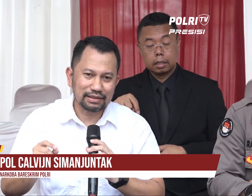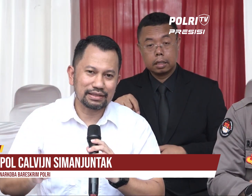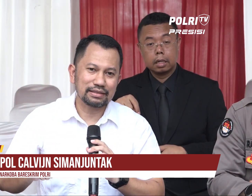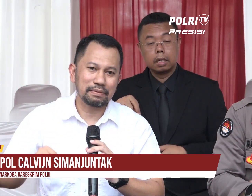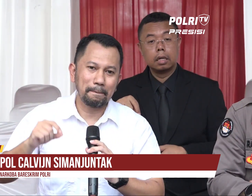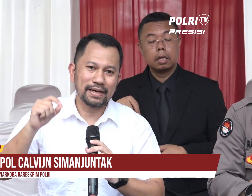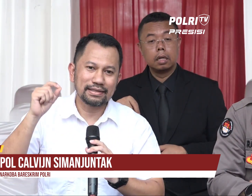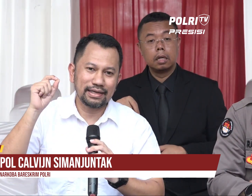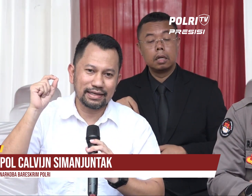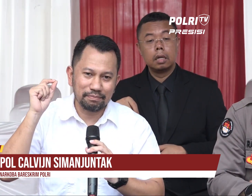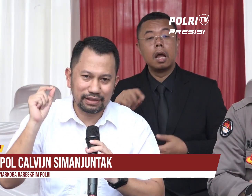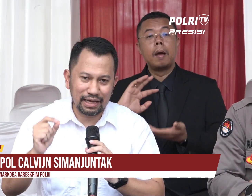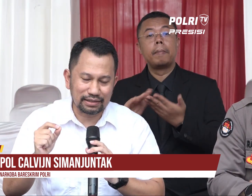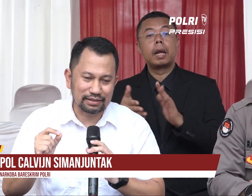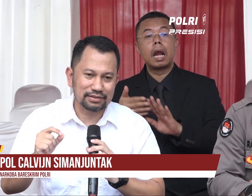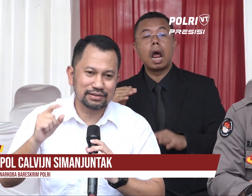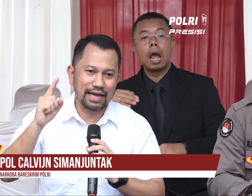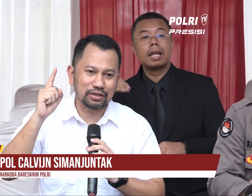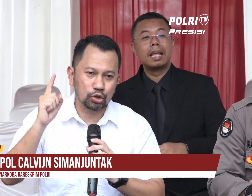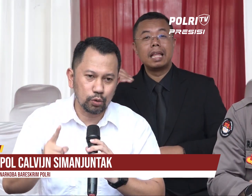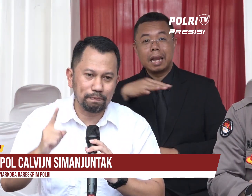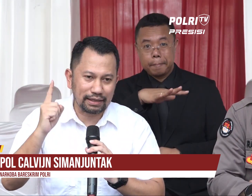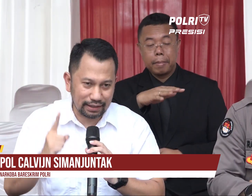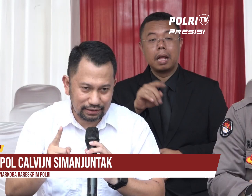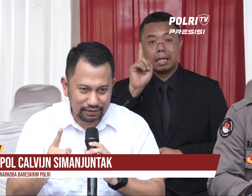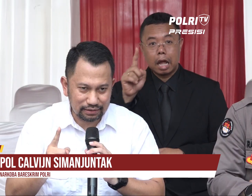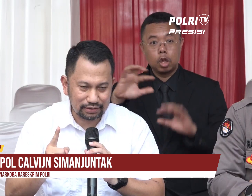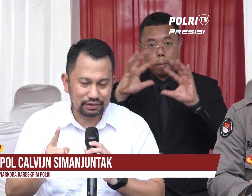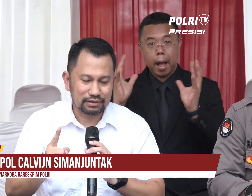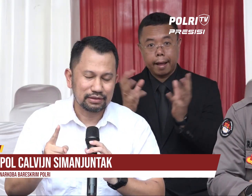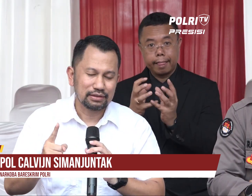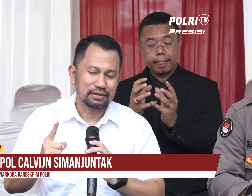sempat mengirimkan satu paket